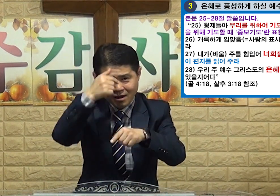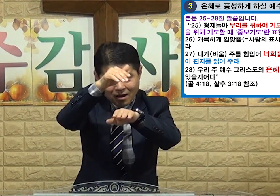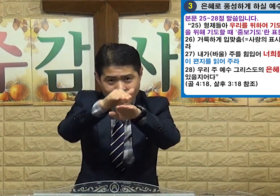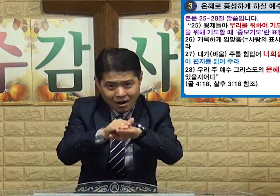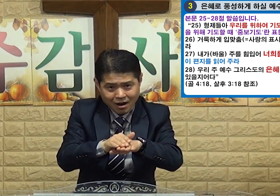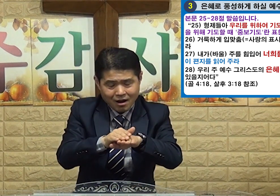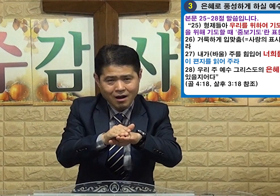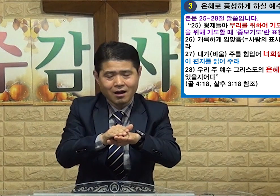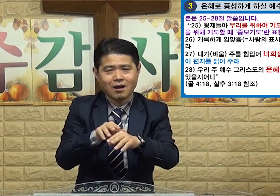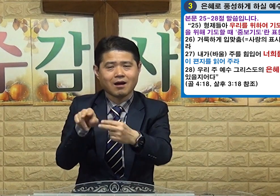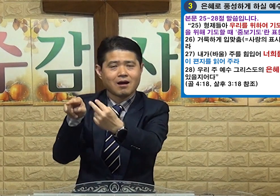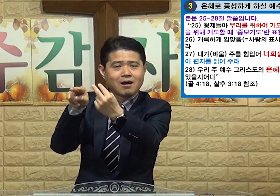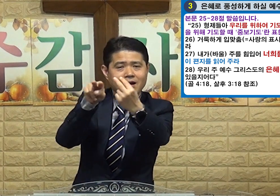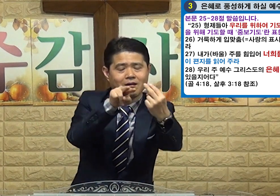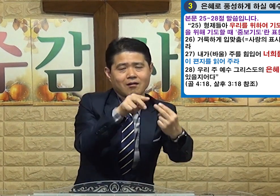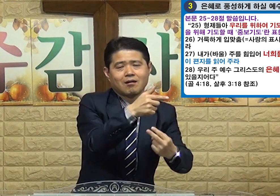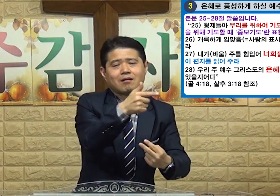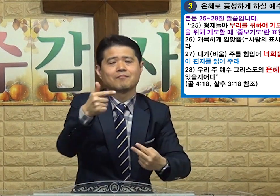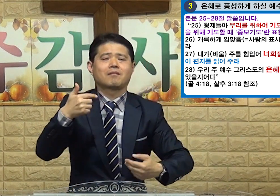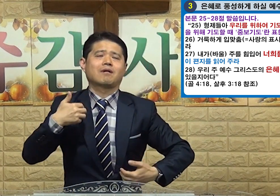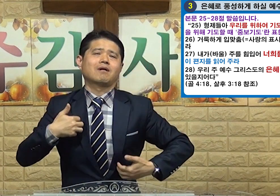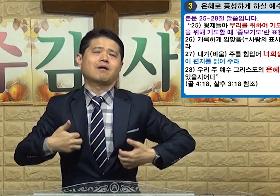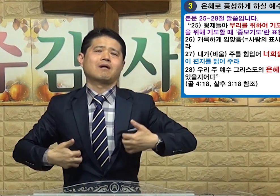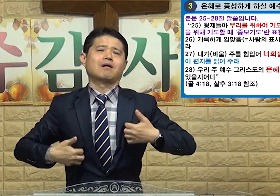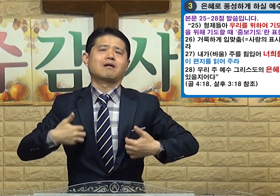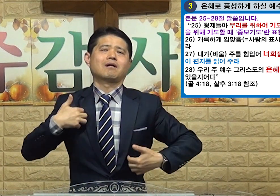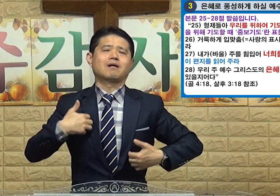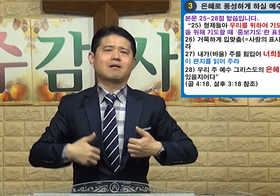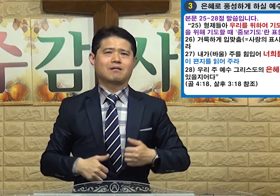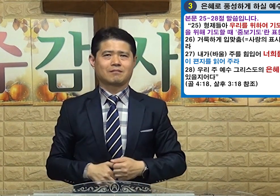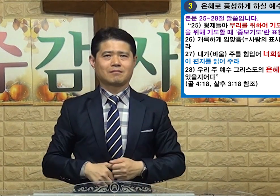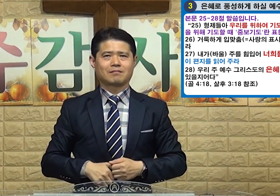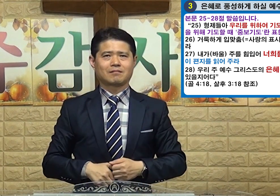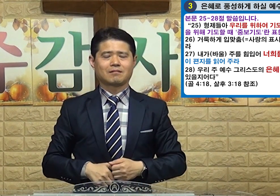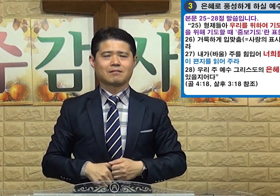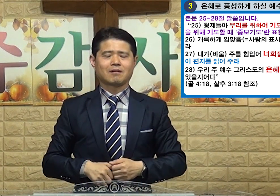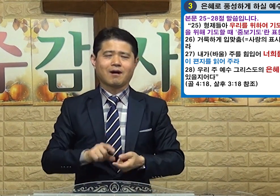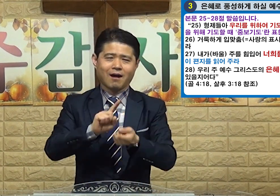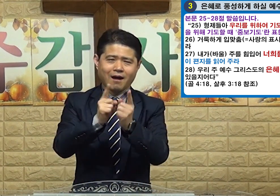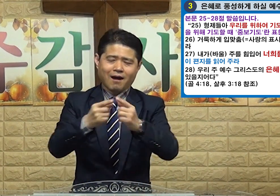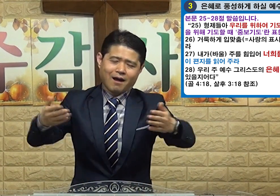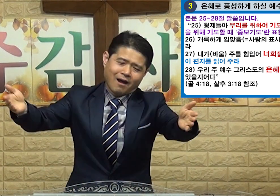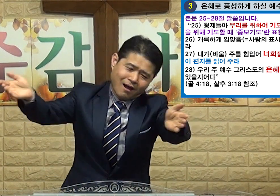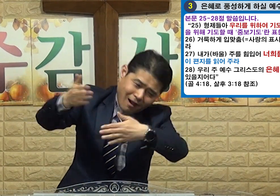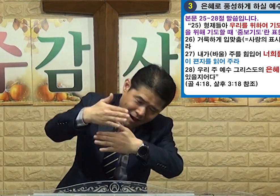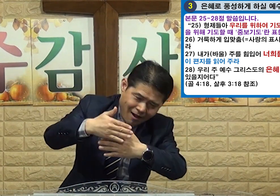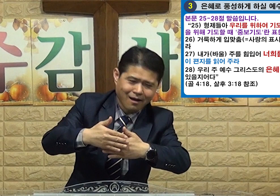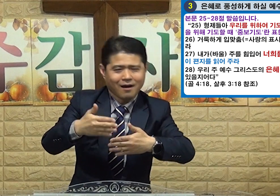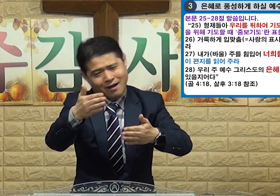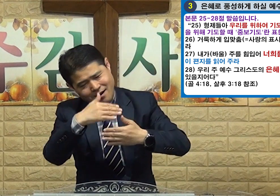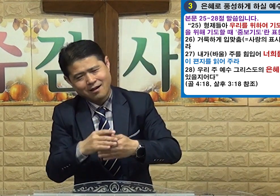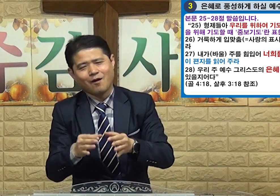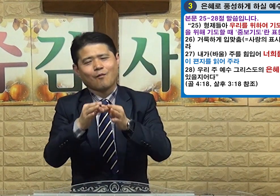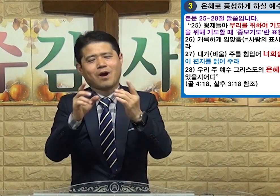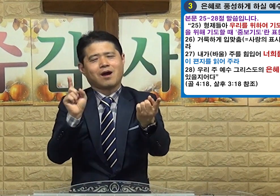있겠지만 여기저기서 오는 우리 형제 자매님들을 보면서 더욱더 기뻐하라는 것입니다. 서로가